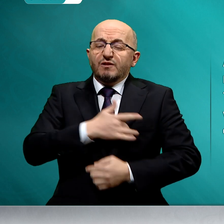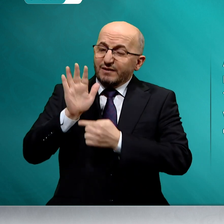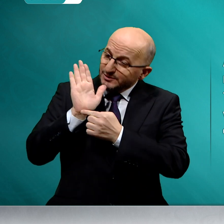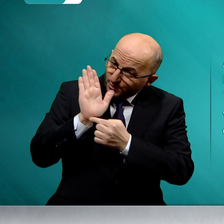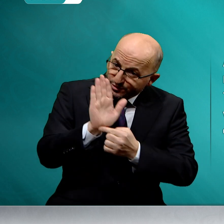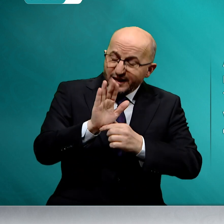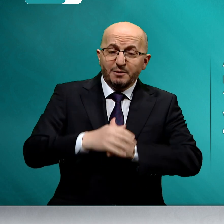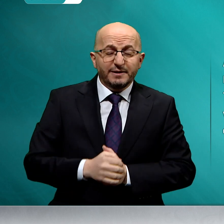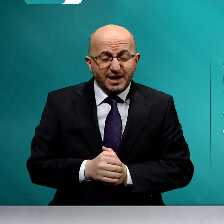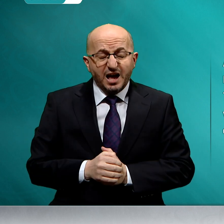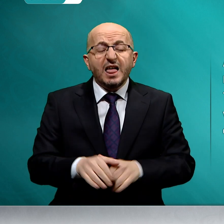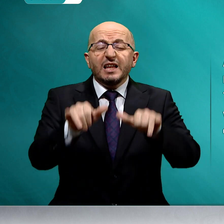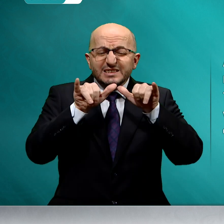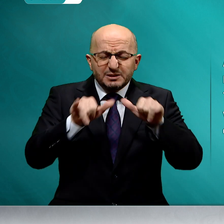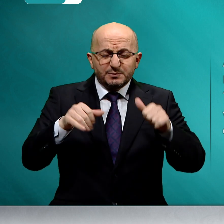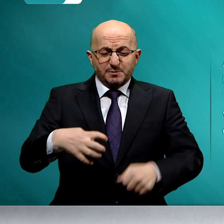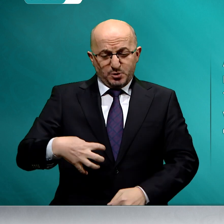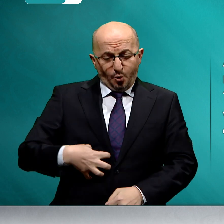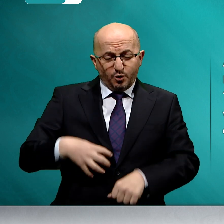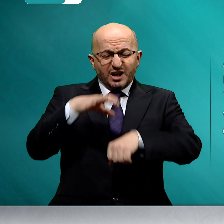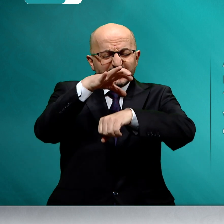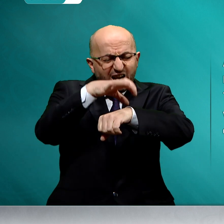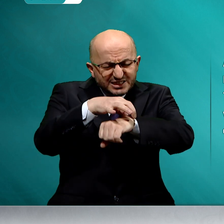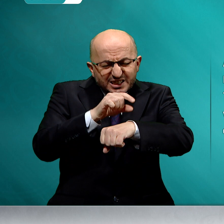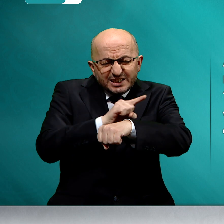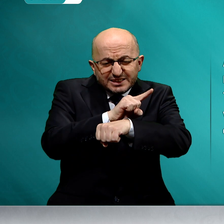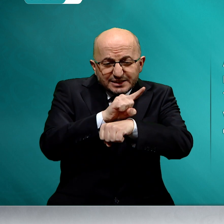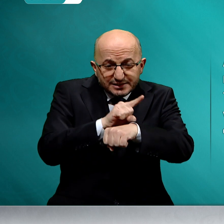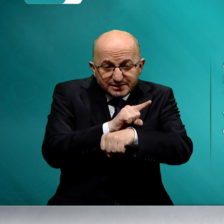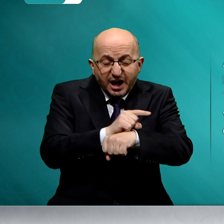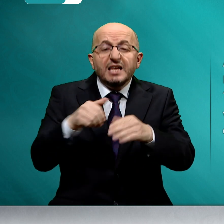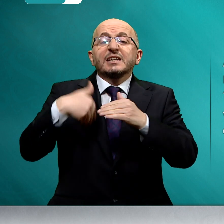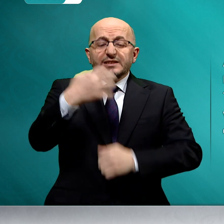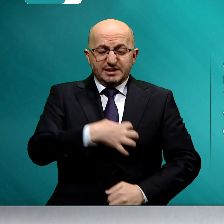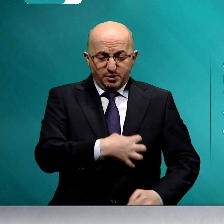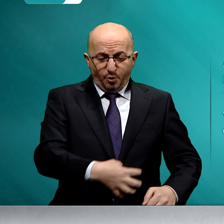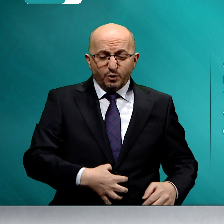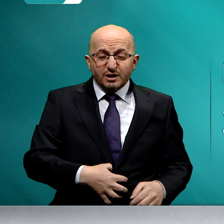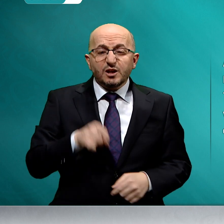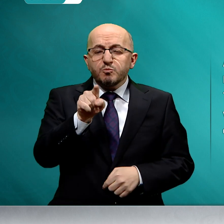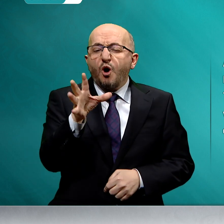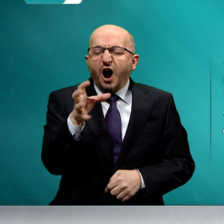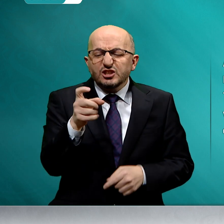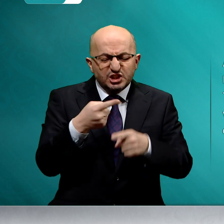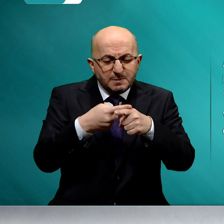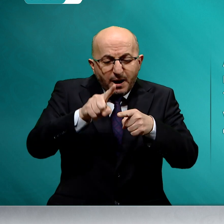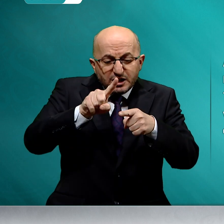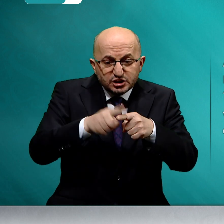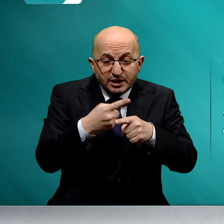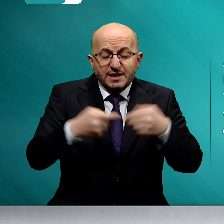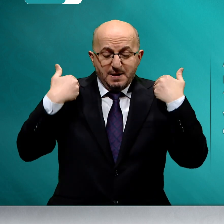şefkat göstermede, tıpkı bir organı rahatsızlandığında diğer organları da bu acıyı